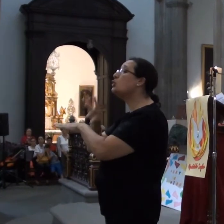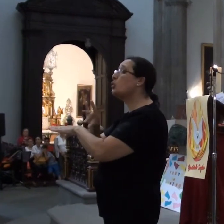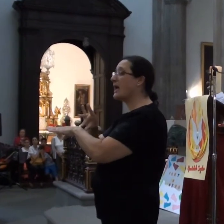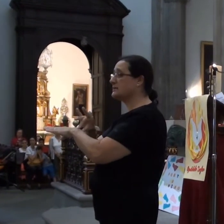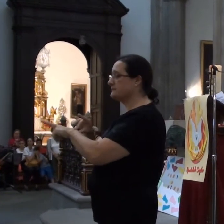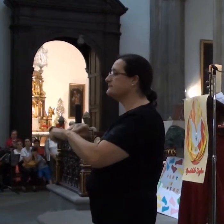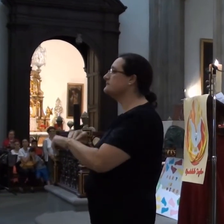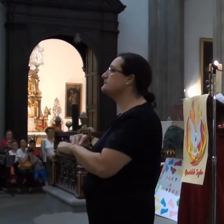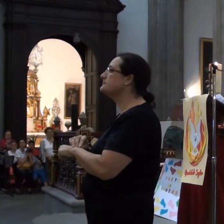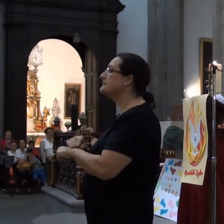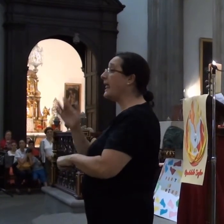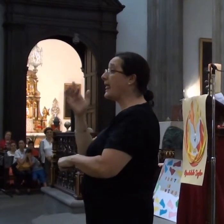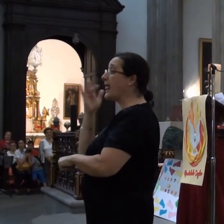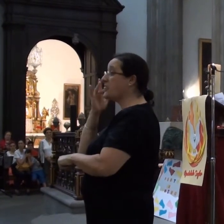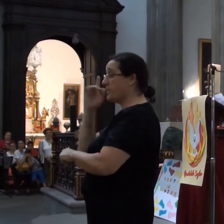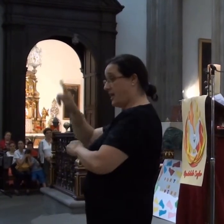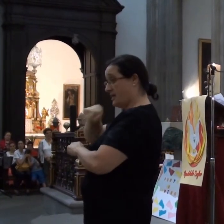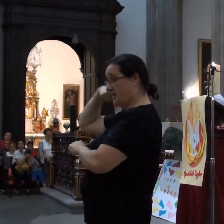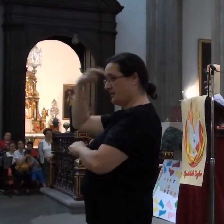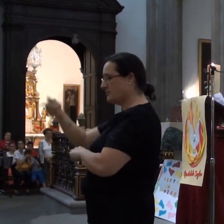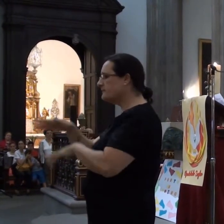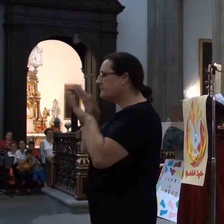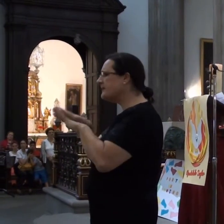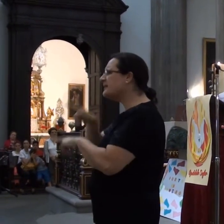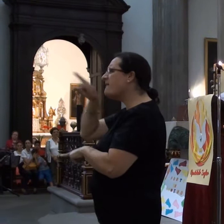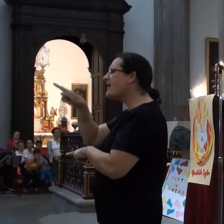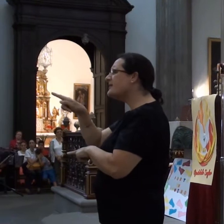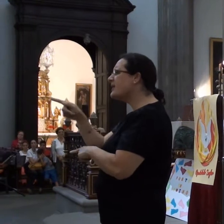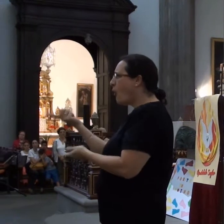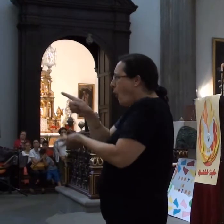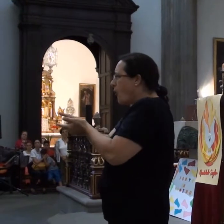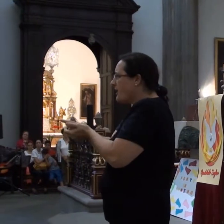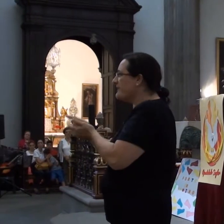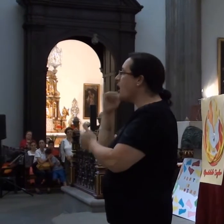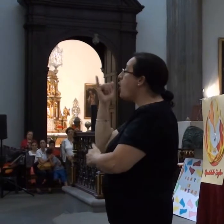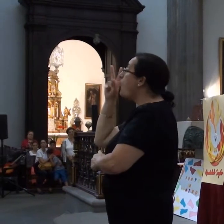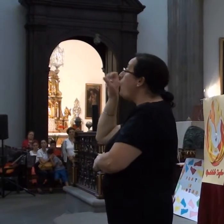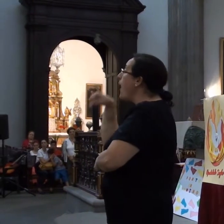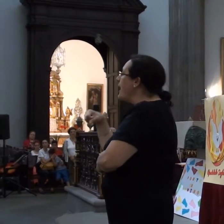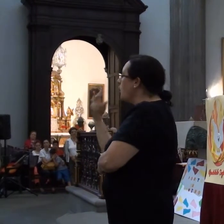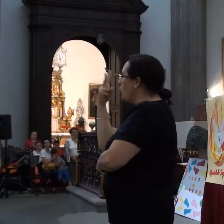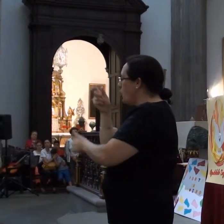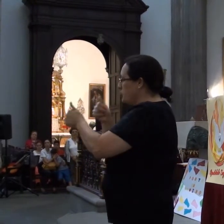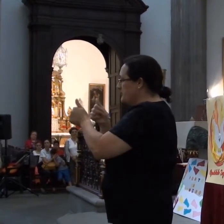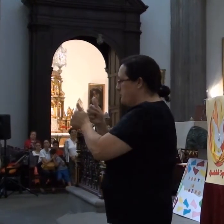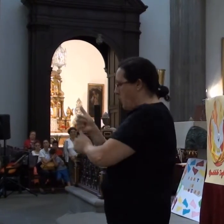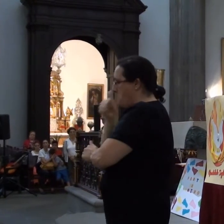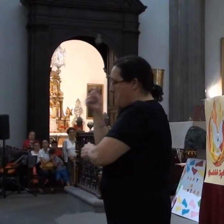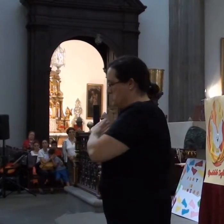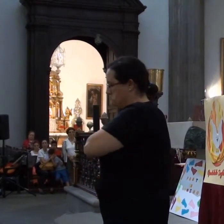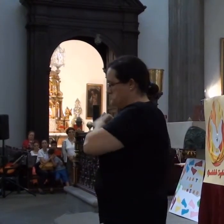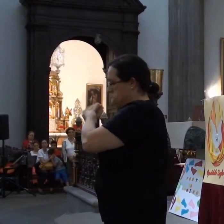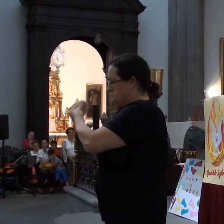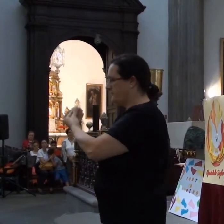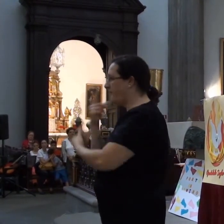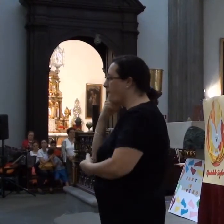Lucas al día siguiente estaba allí de nuevo Juan y dos de sus discípulos y